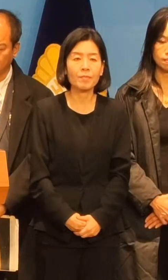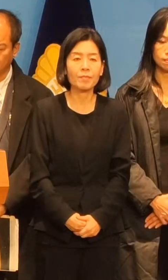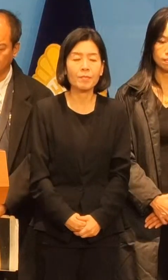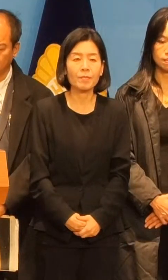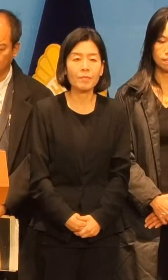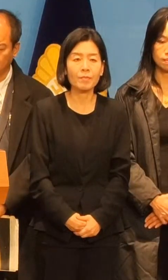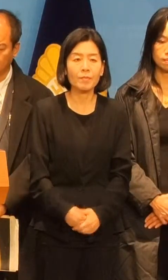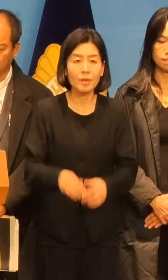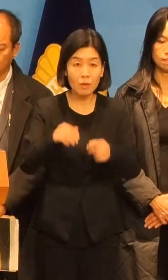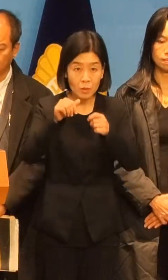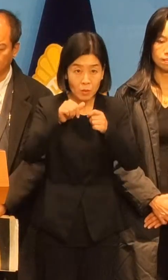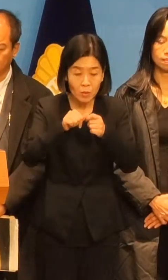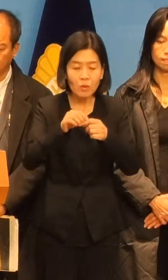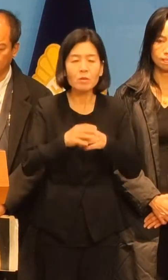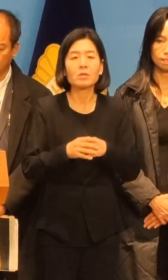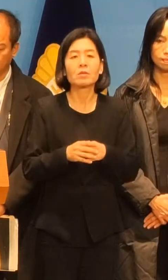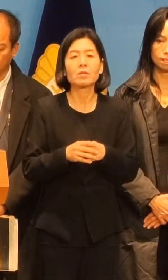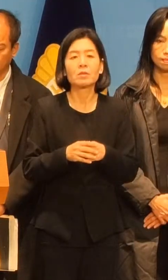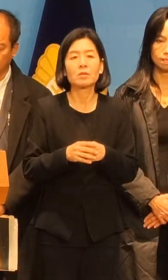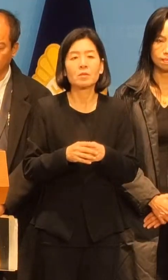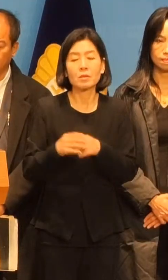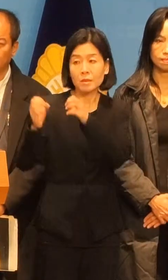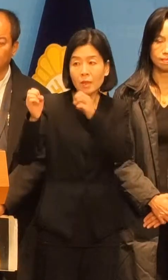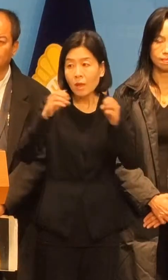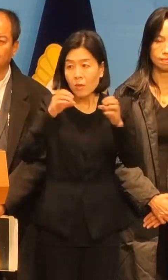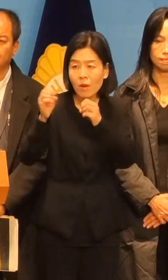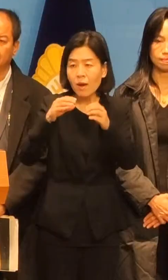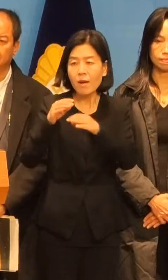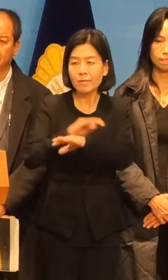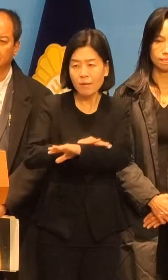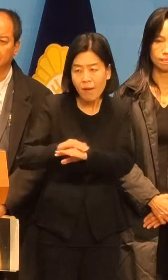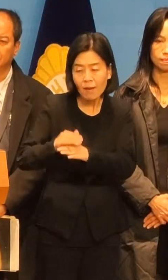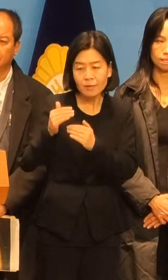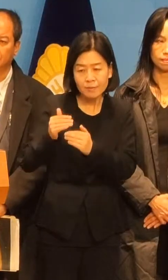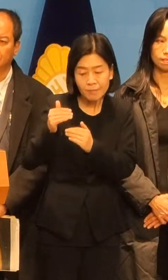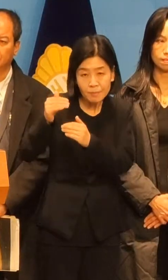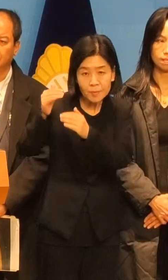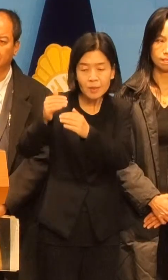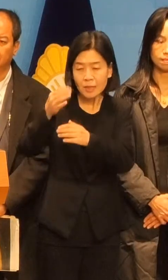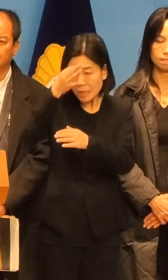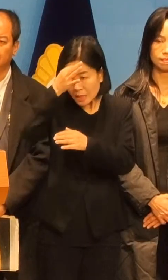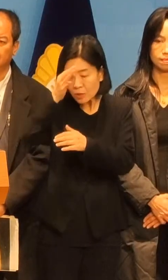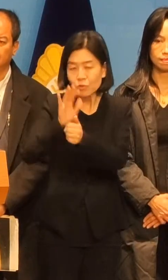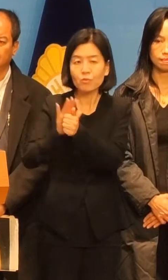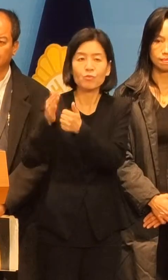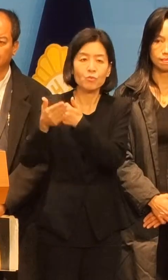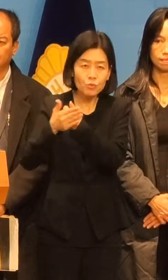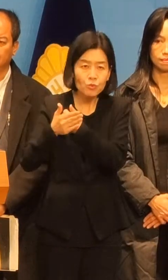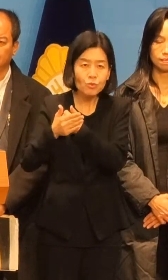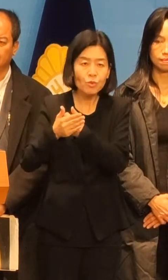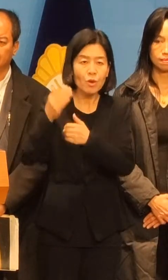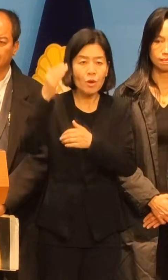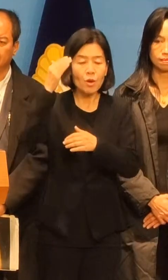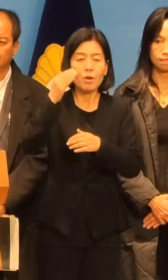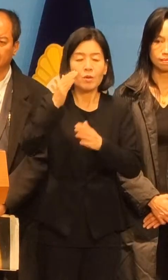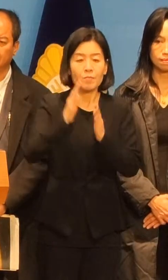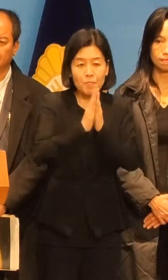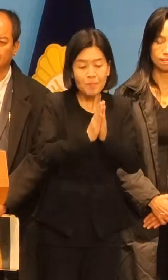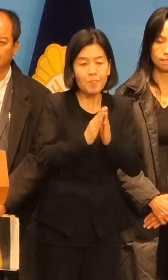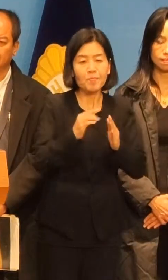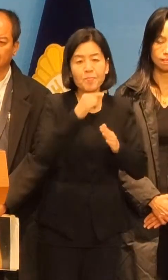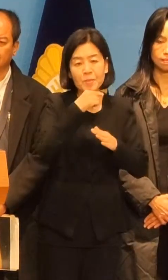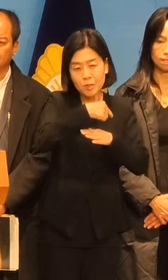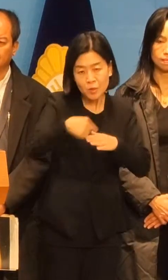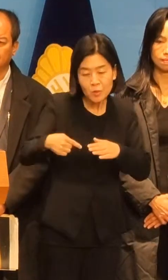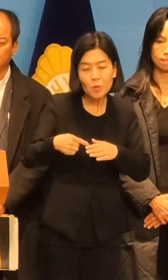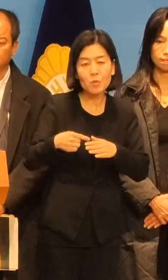5. 체계적인 대화와 기술 협력을 통해 민족통합정부와 대한민국의 관계를 심화시켜